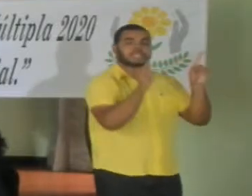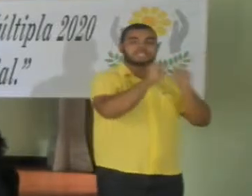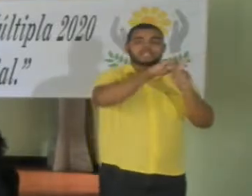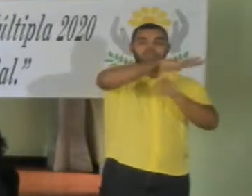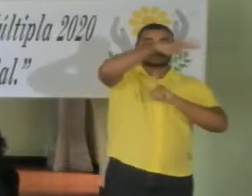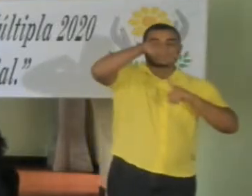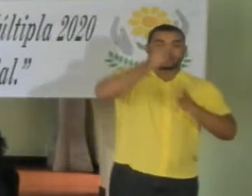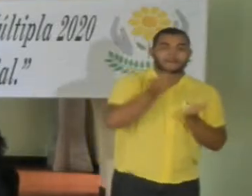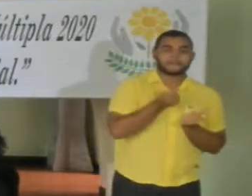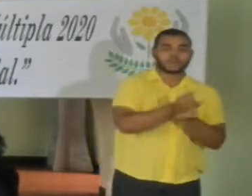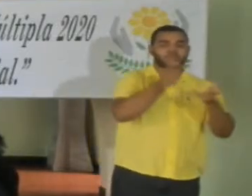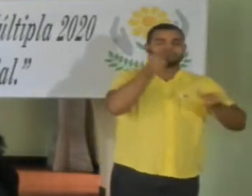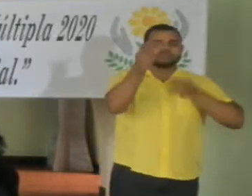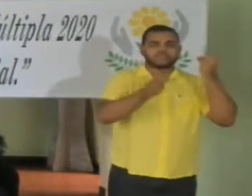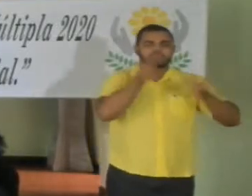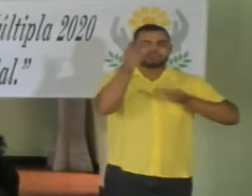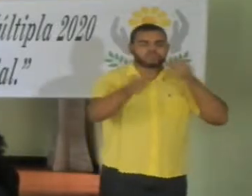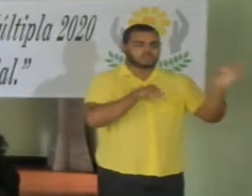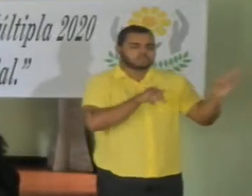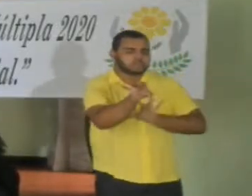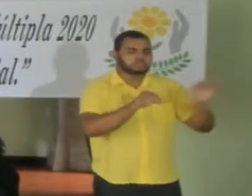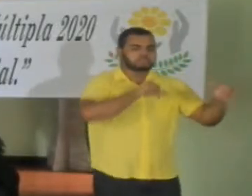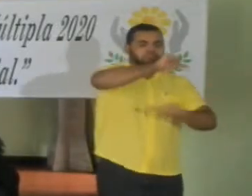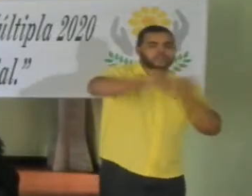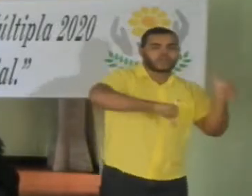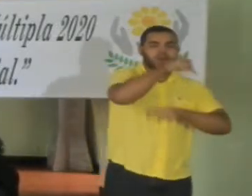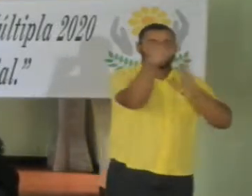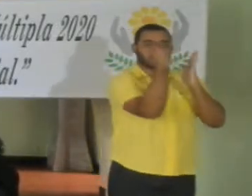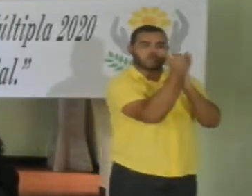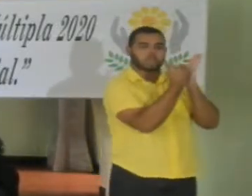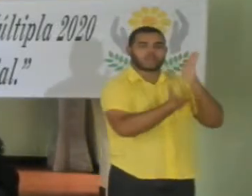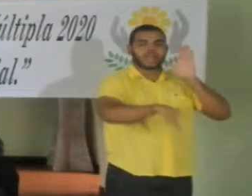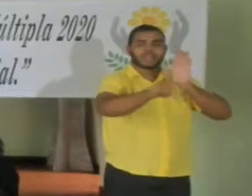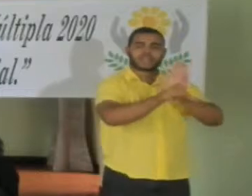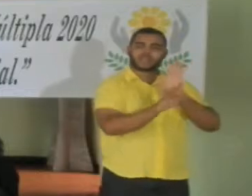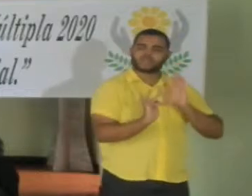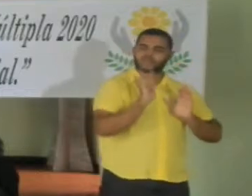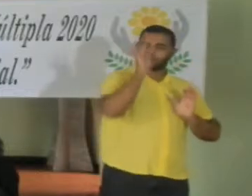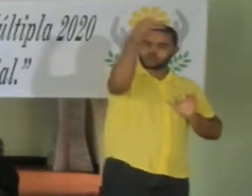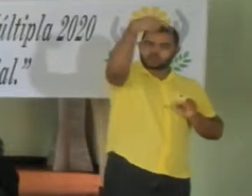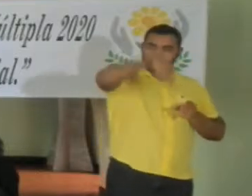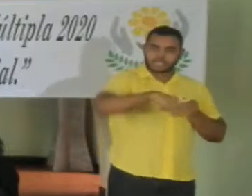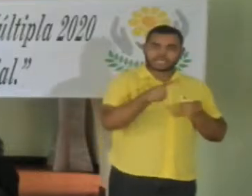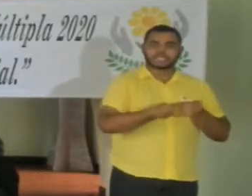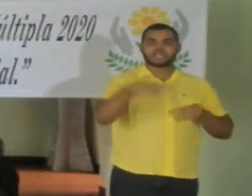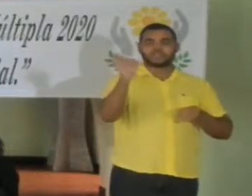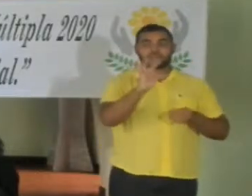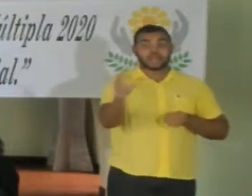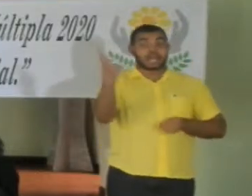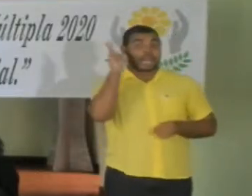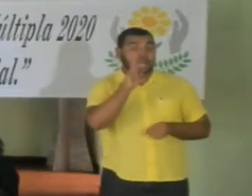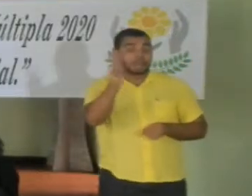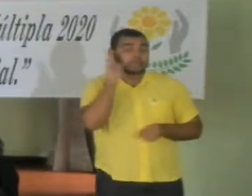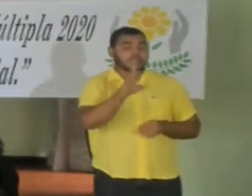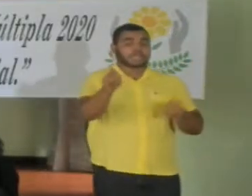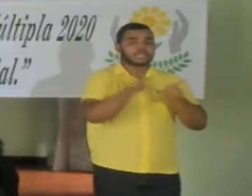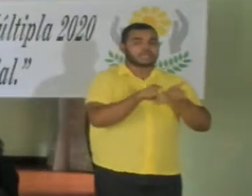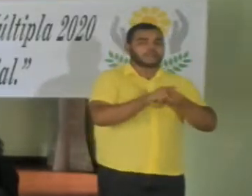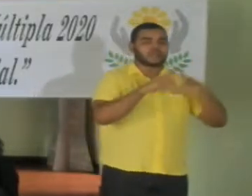Social, demandas que poderão ser transformadas em projeto de lei futuramente. Lembrando que posteriormente